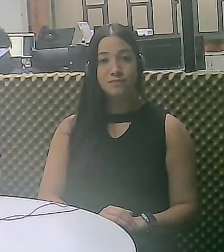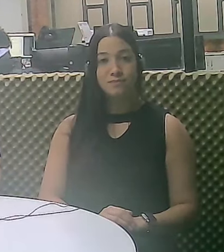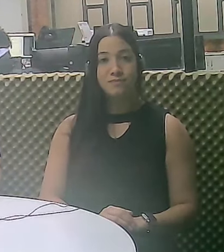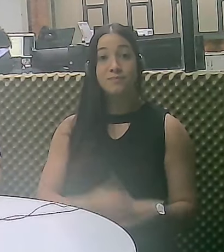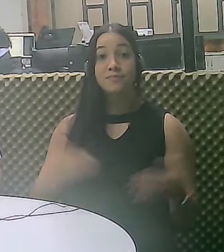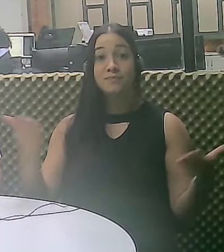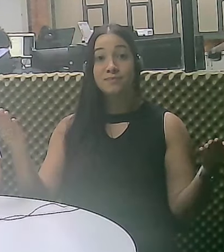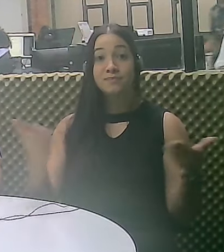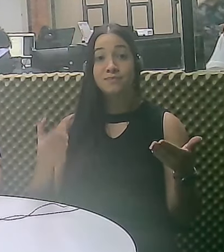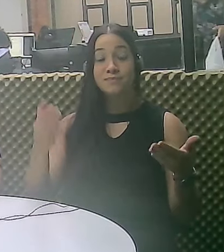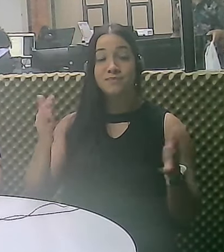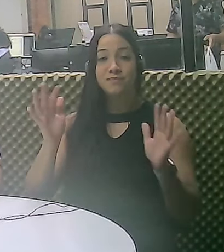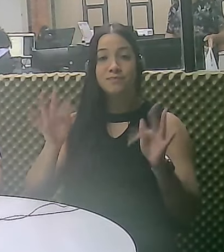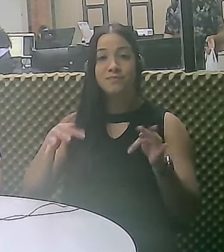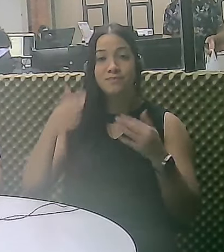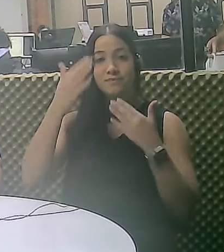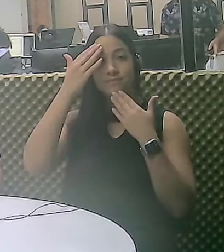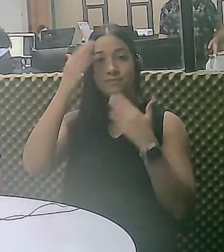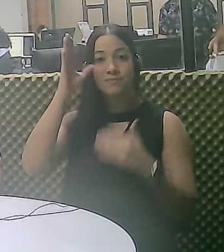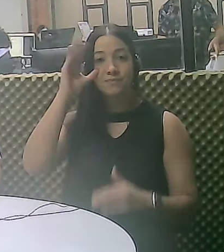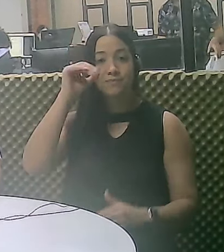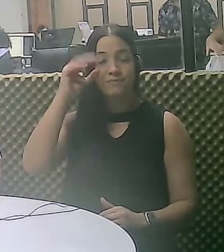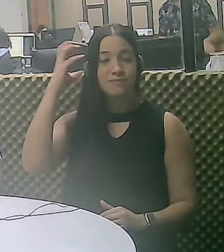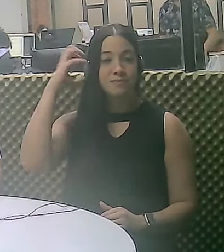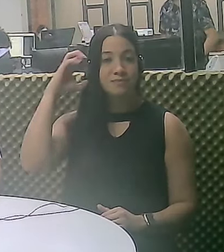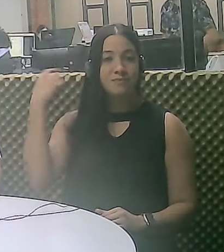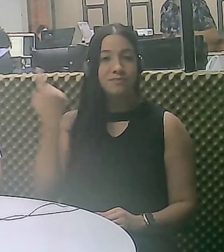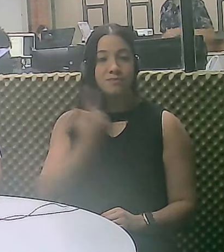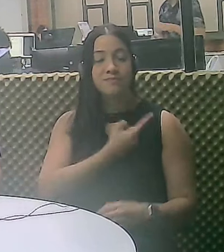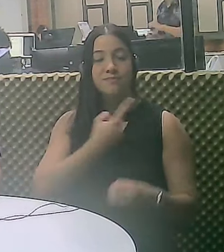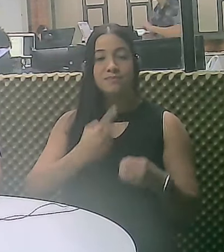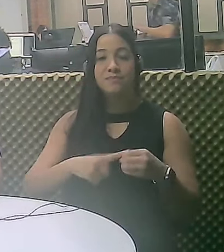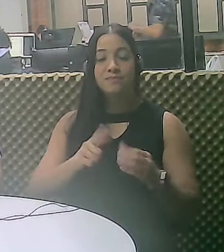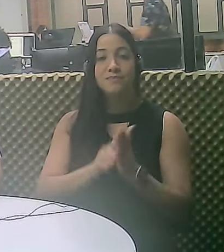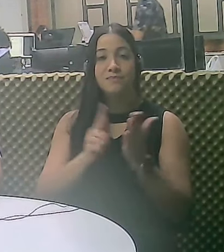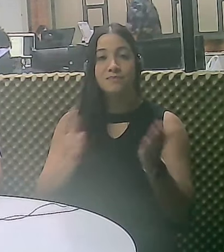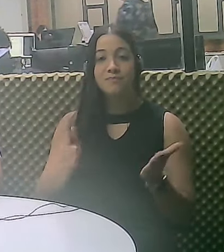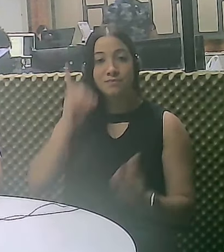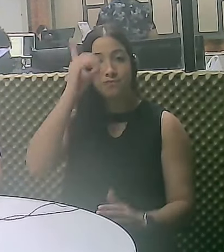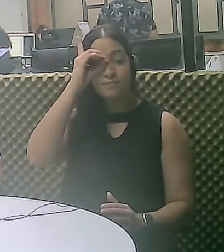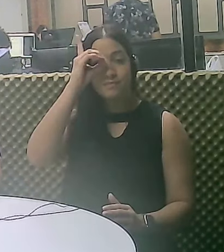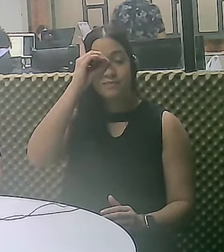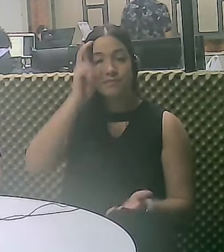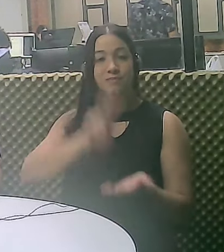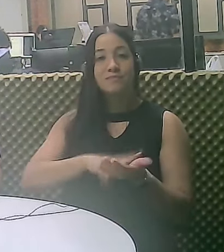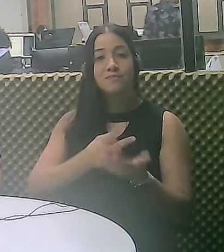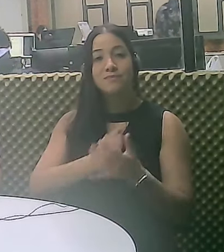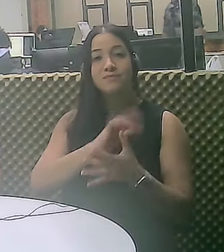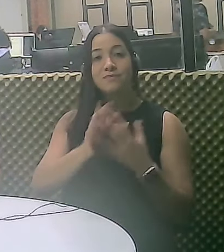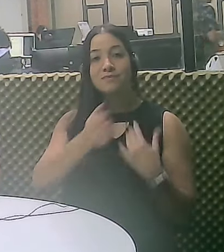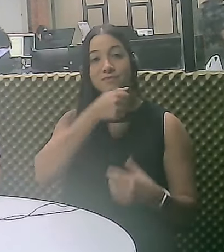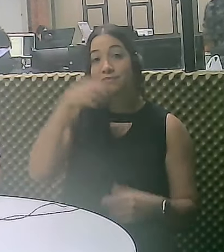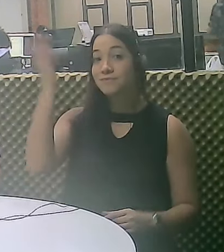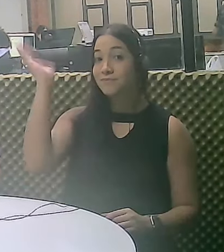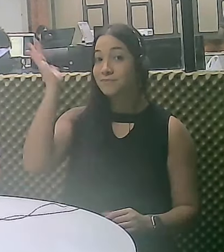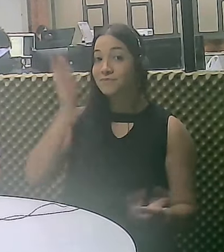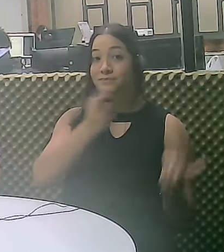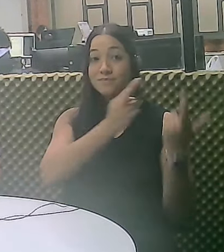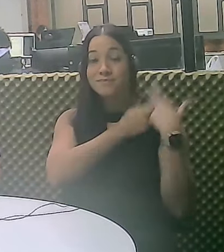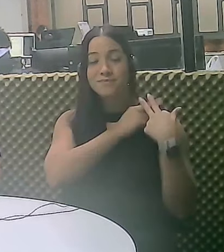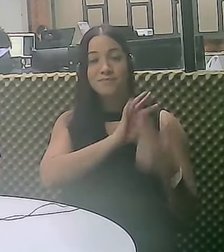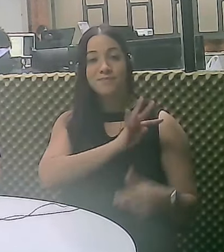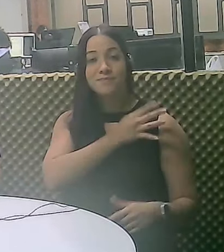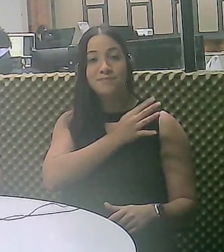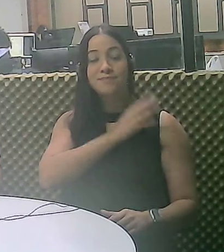Notícias. A edição de hoje fica por aqui. Rádio Nossa Cidade, jornalista responsável pela edição, Daniela Aires. Tradução em Libras, Amanda